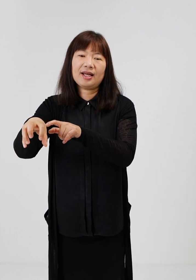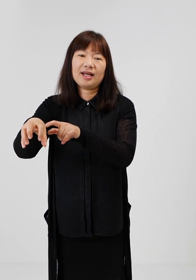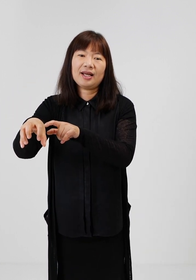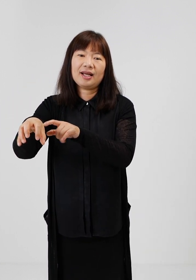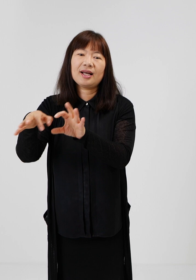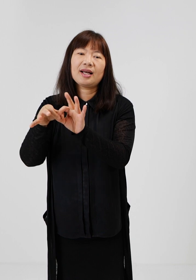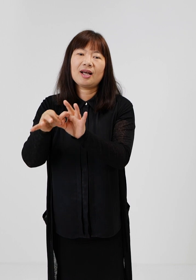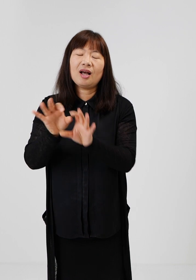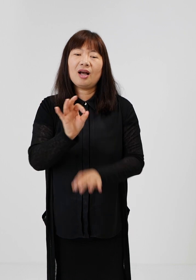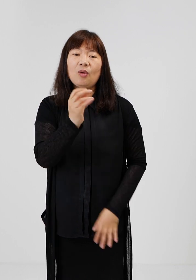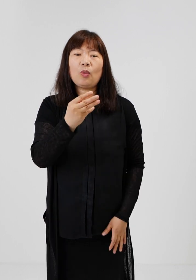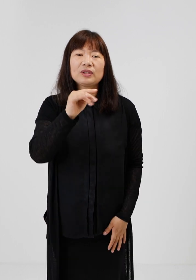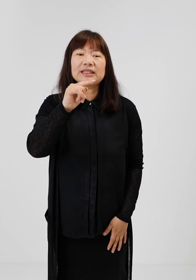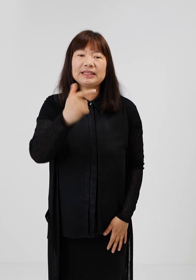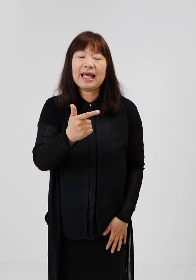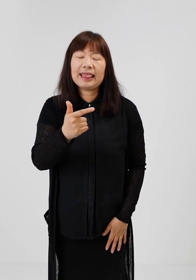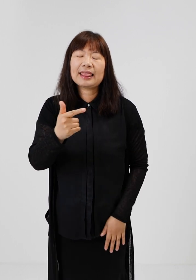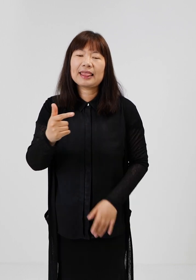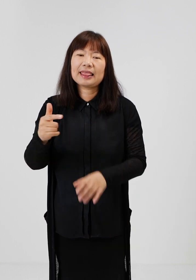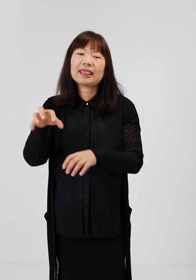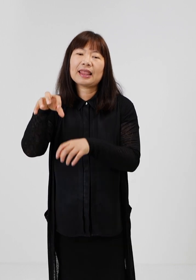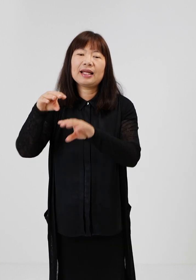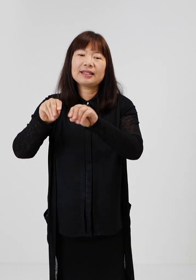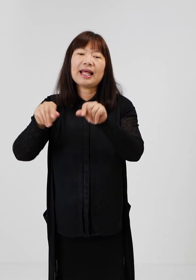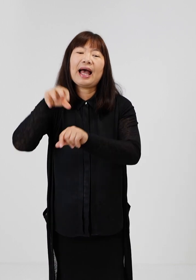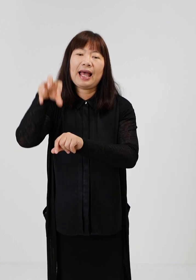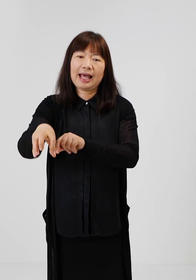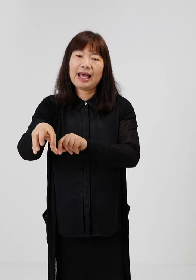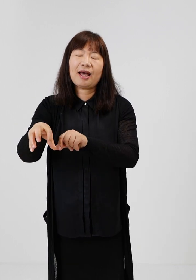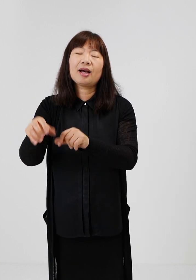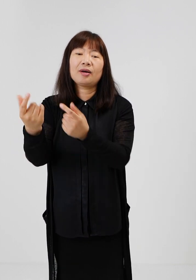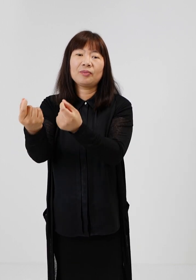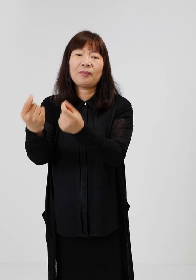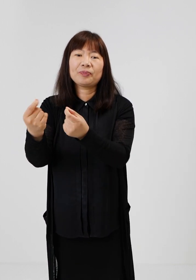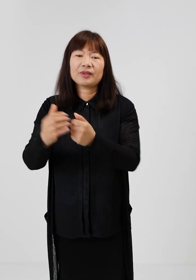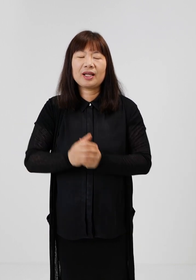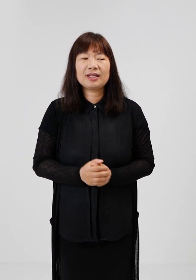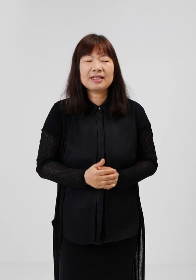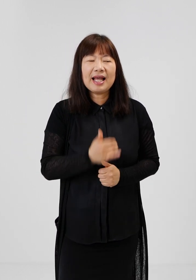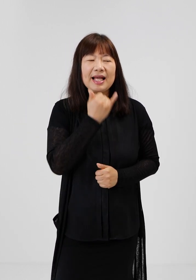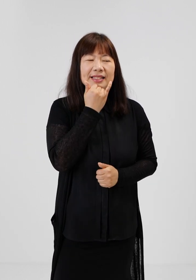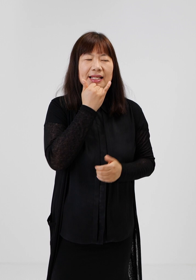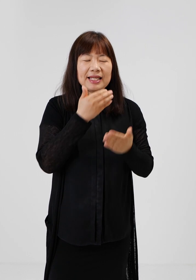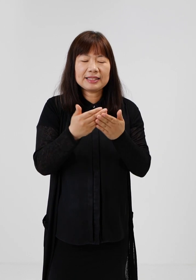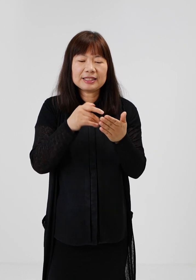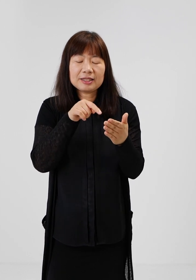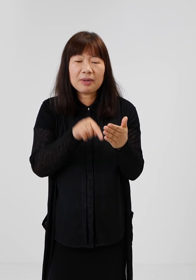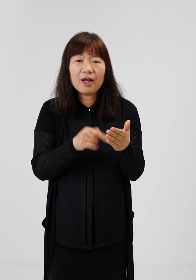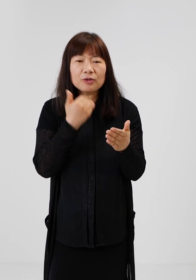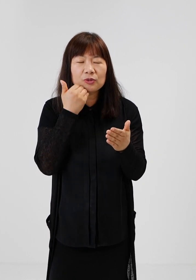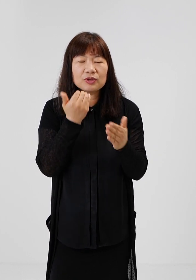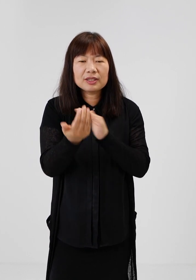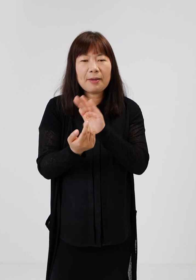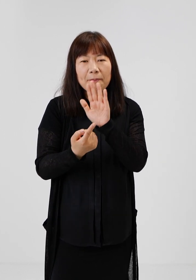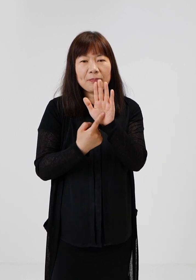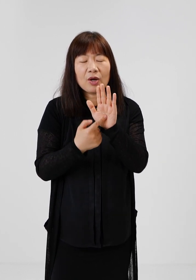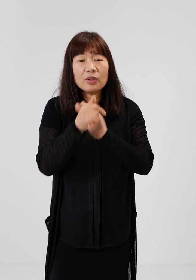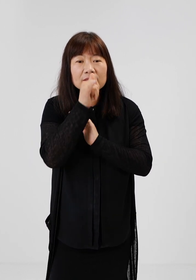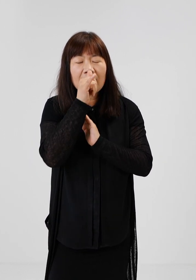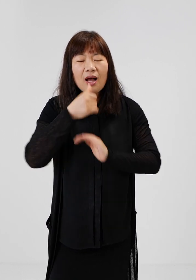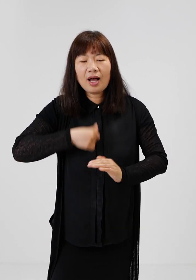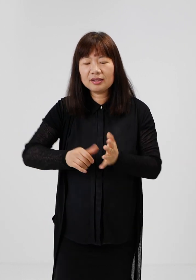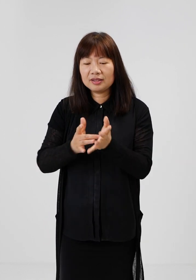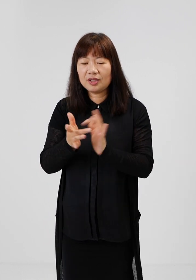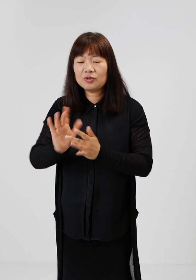여러분, 하나님은 이 이삭의 그림 속에 누구를 예표한 그림입니까? 아들